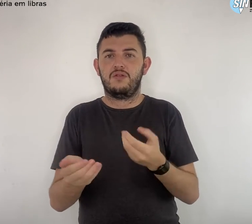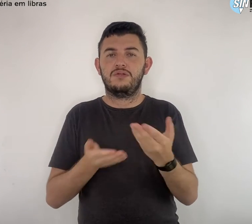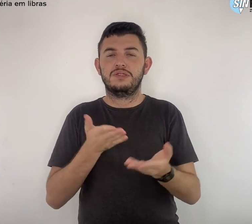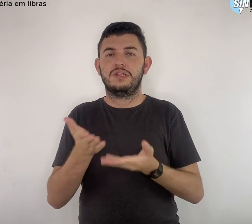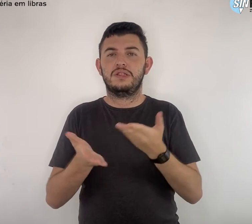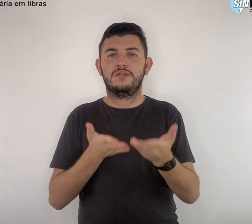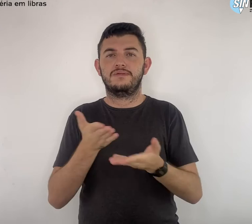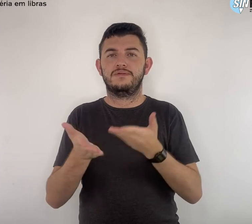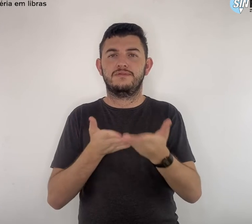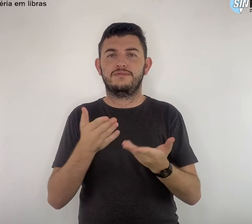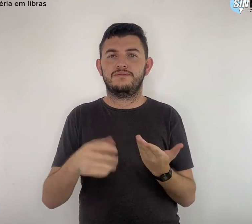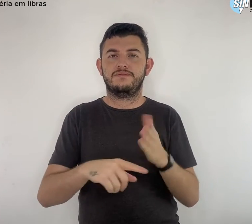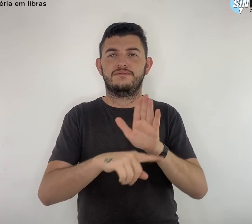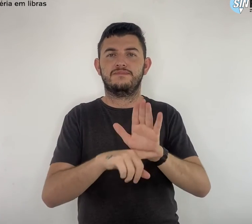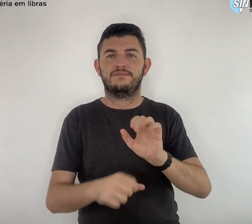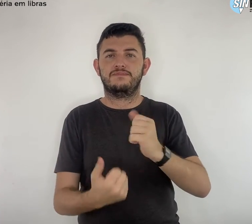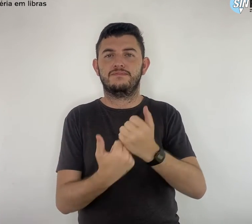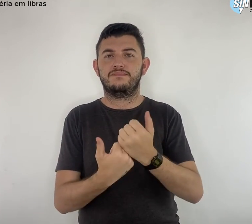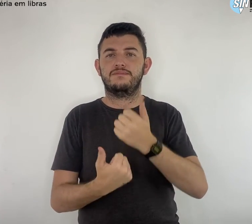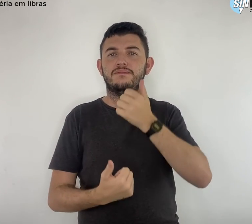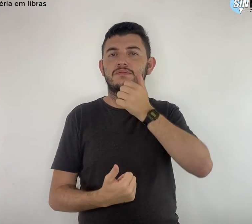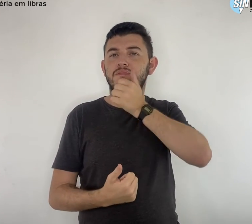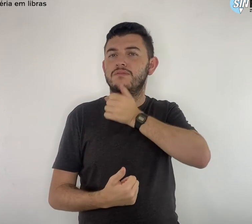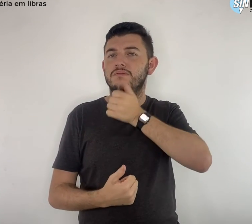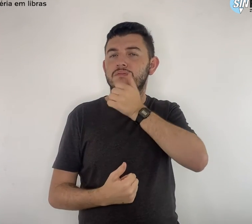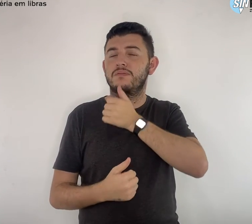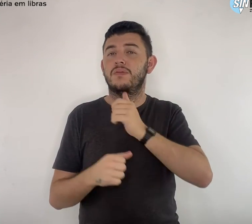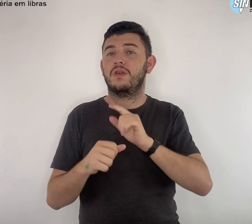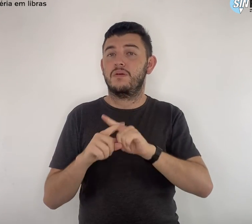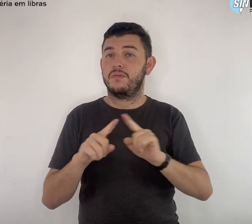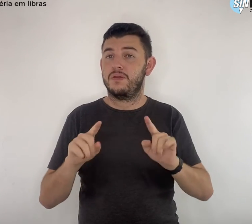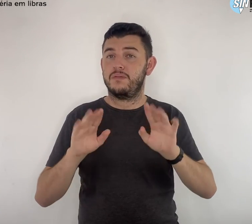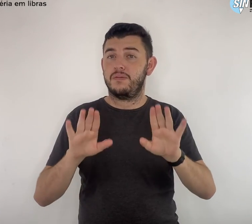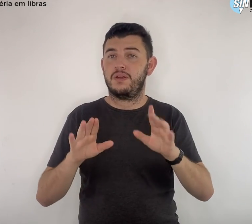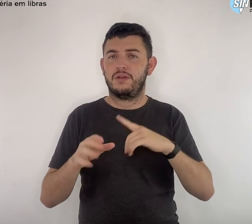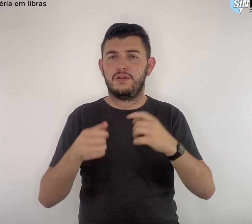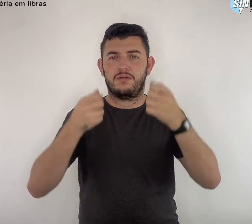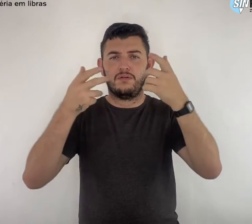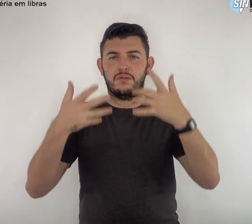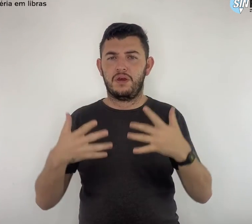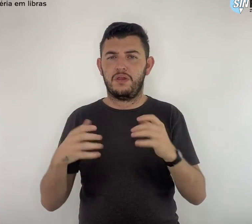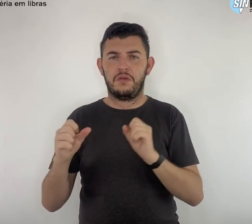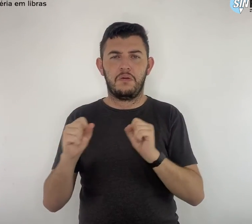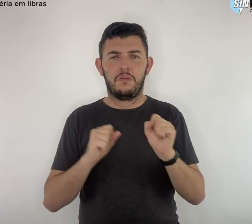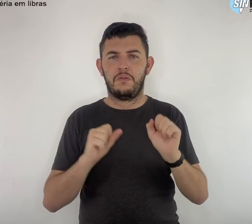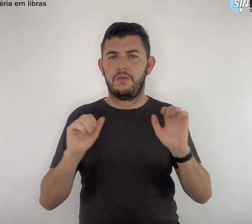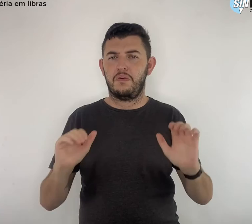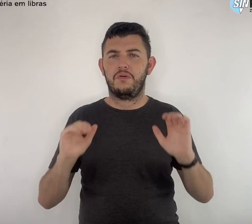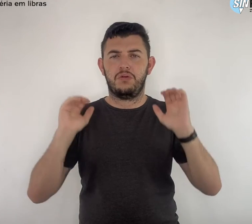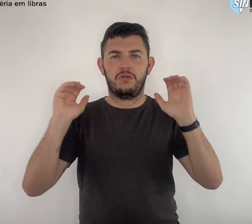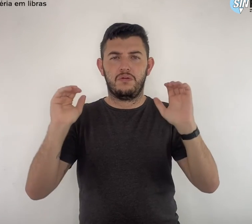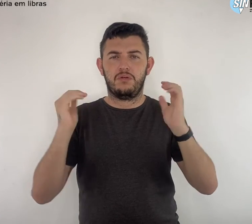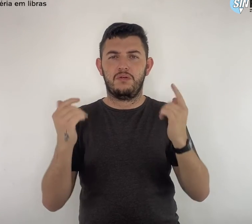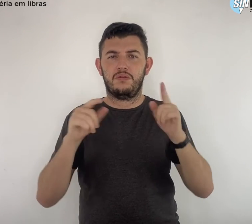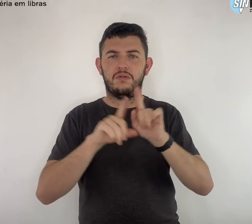centros especializados de atendimento às mulheres. Além de falas